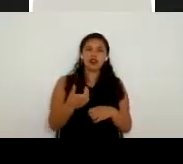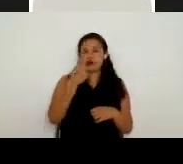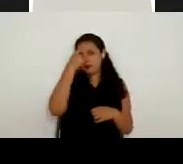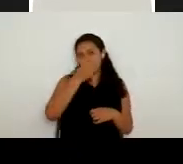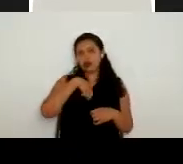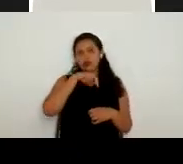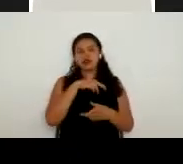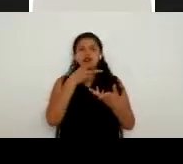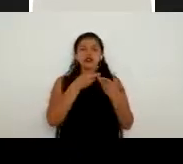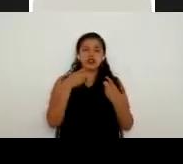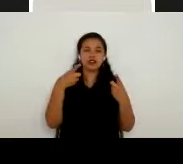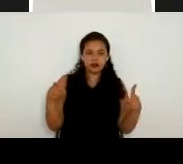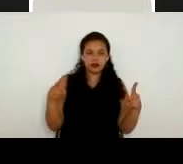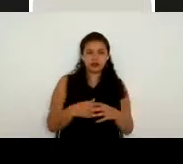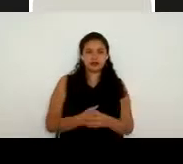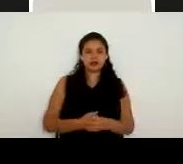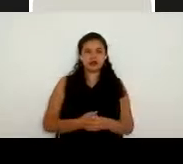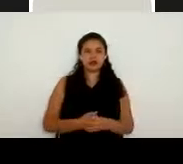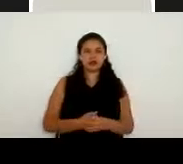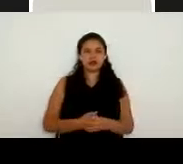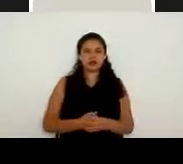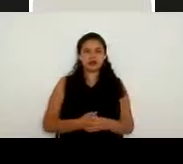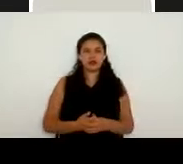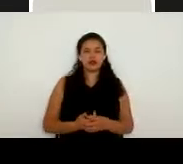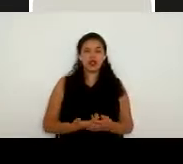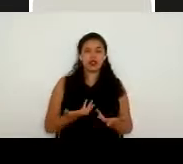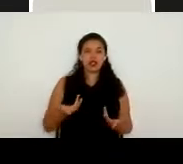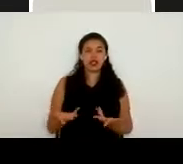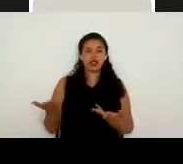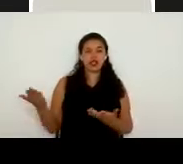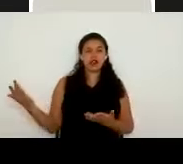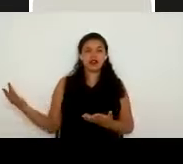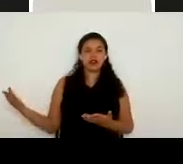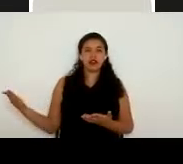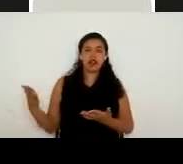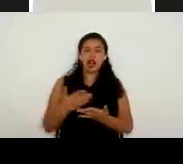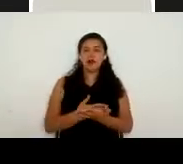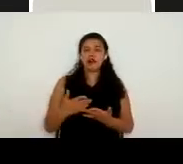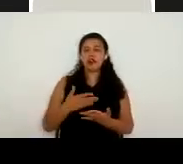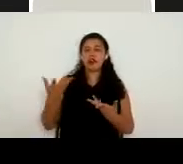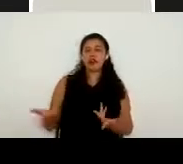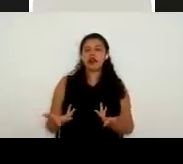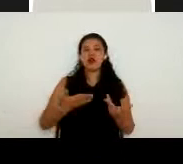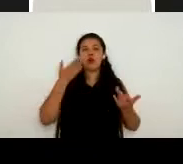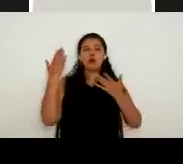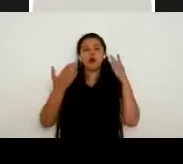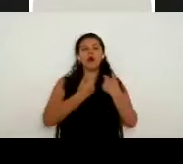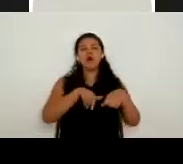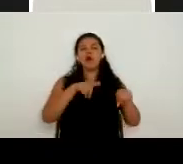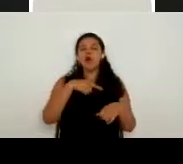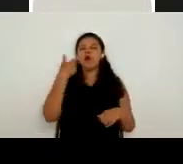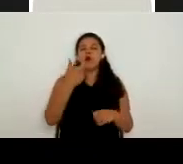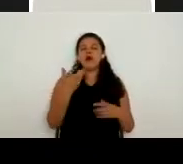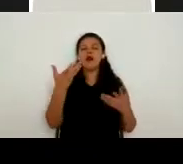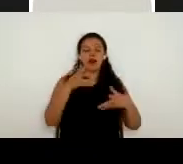ese entonces y que había sido además un estudio socioeconómico que se había desarrollado por parte